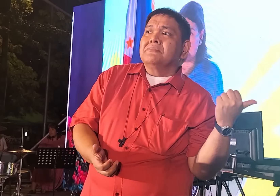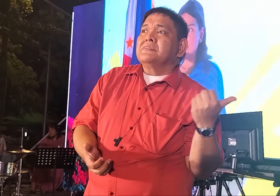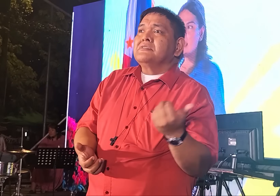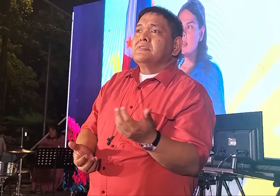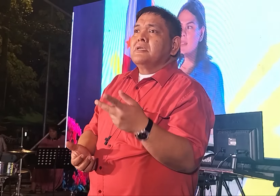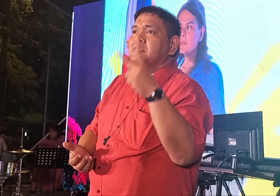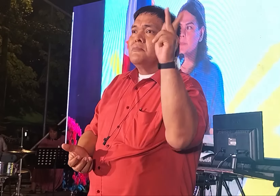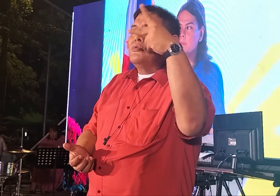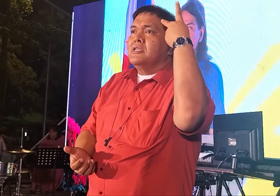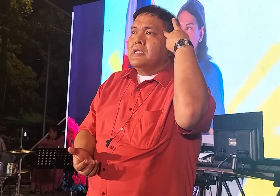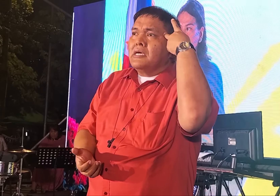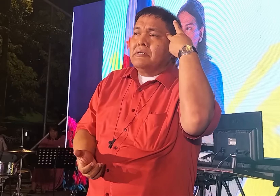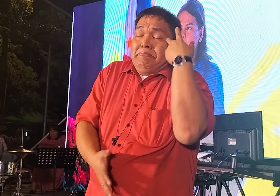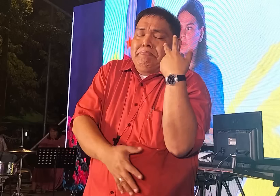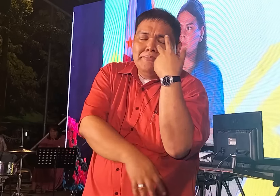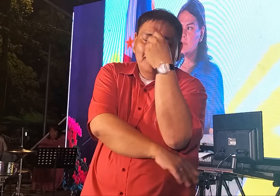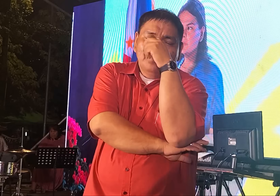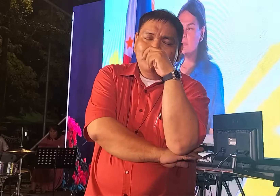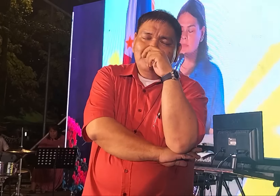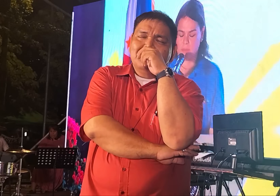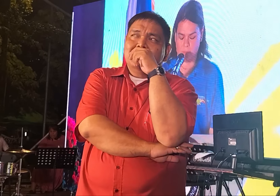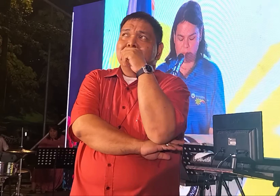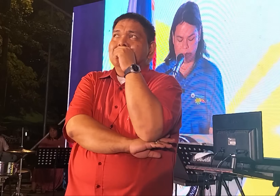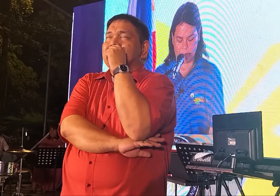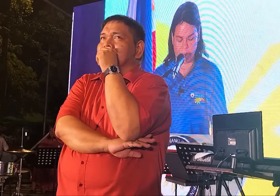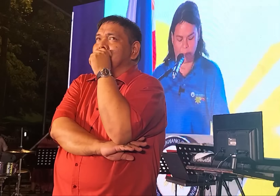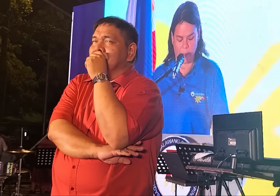sa politika.